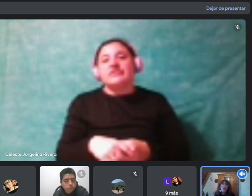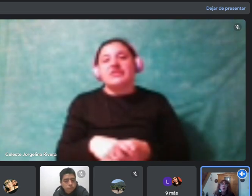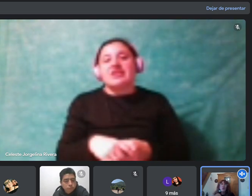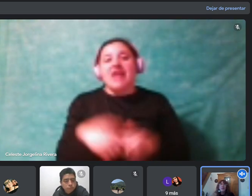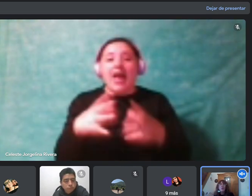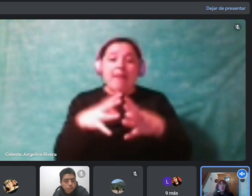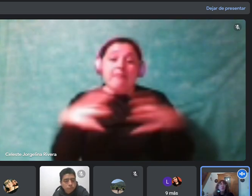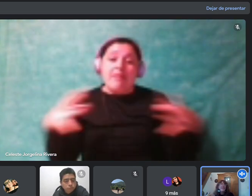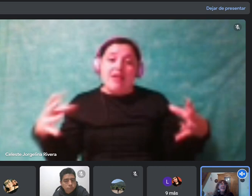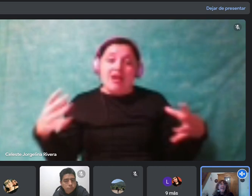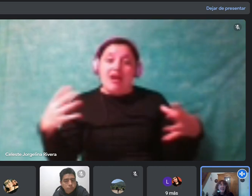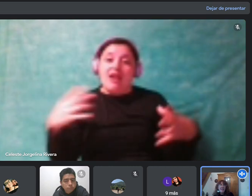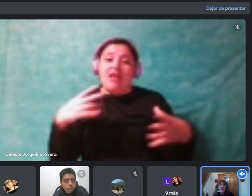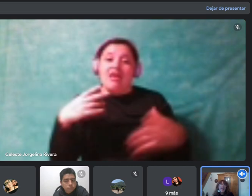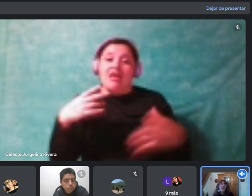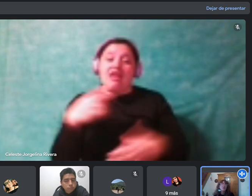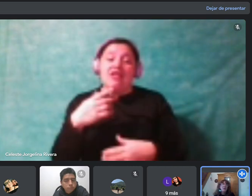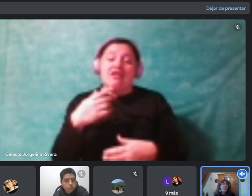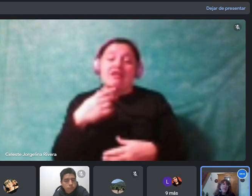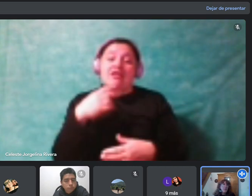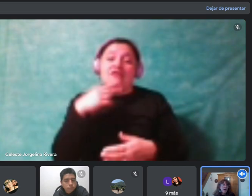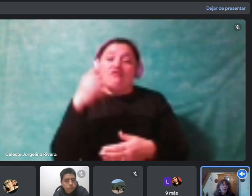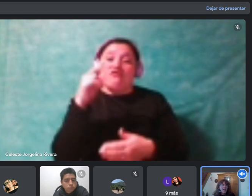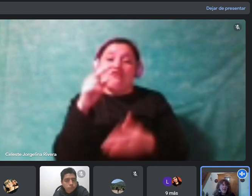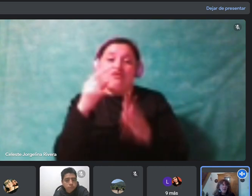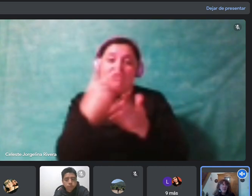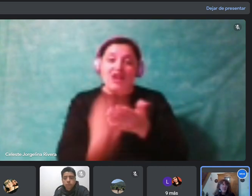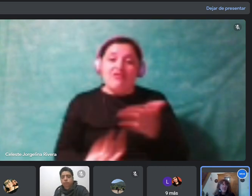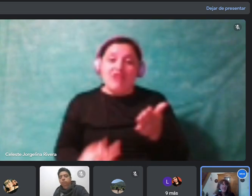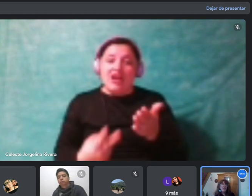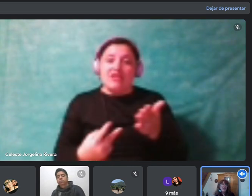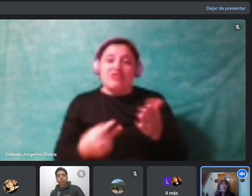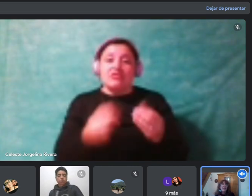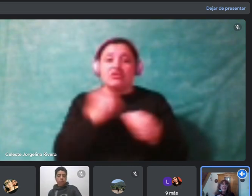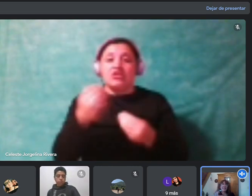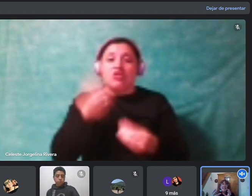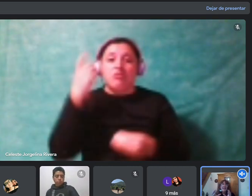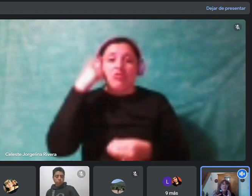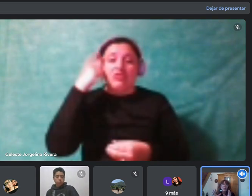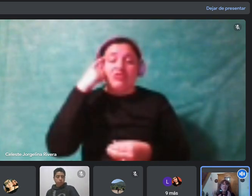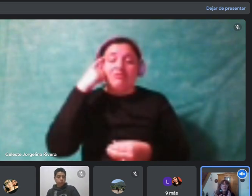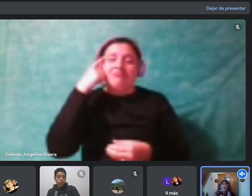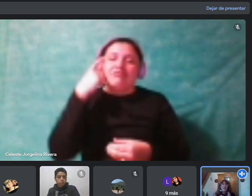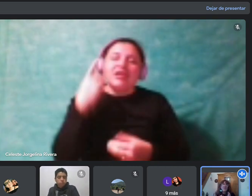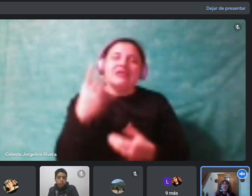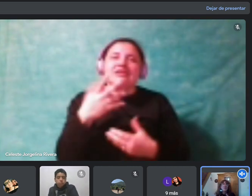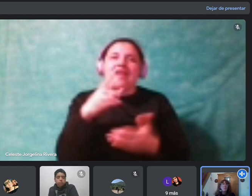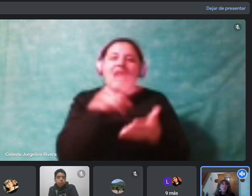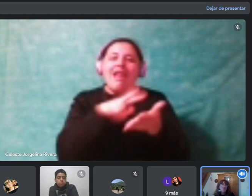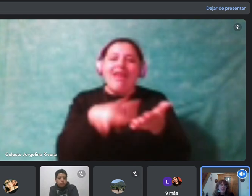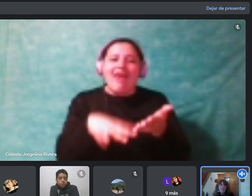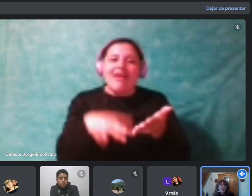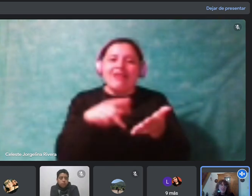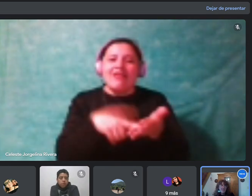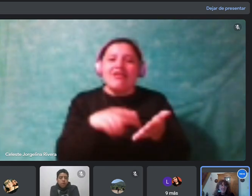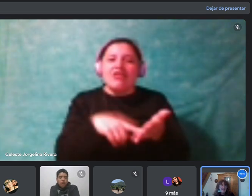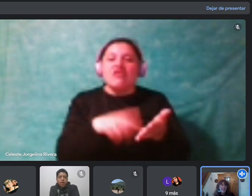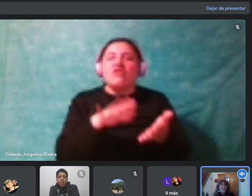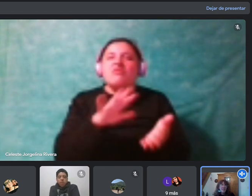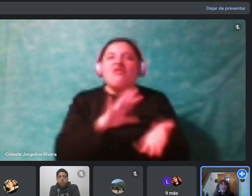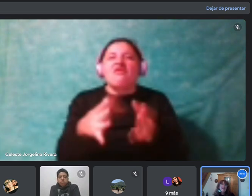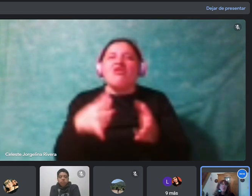vocabulario o leer ayuda a ampliar el vocabulario. En definitiva, al decir leer, me estoy refiriendo al proceso,